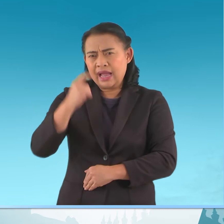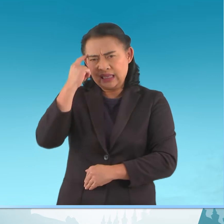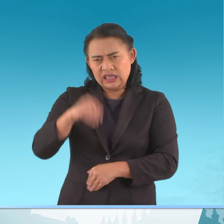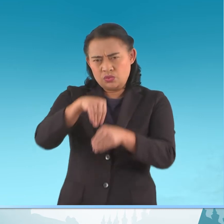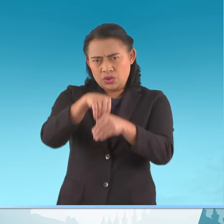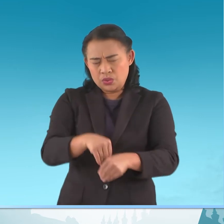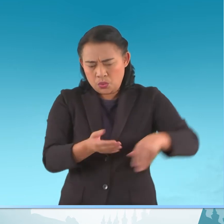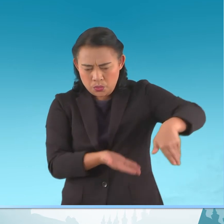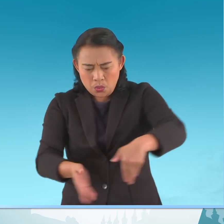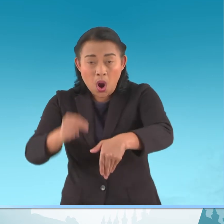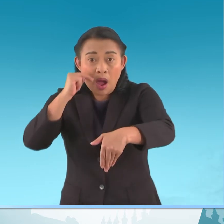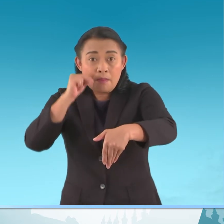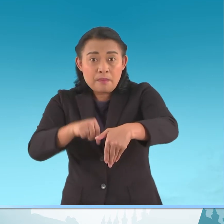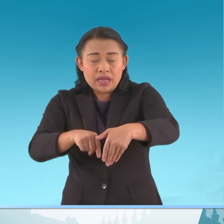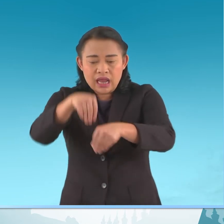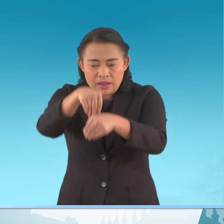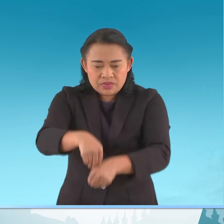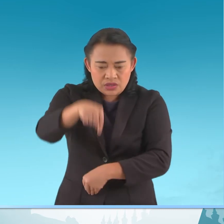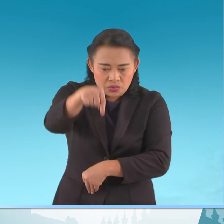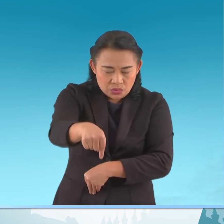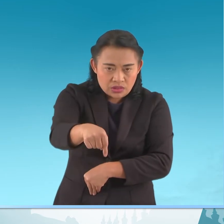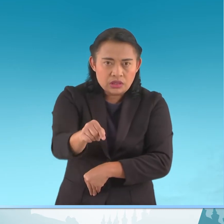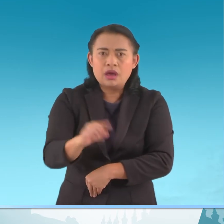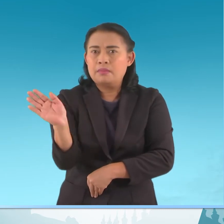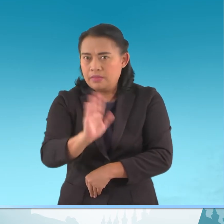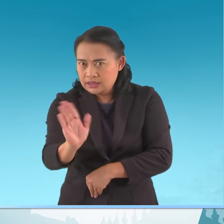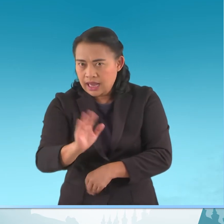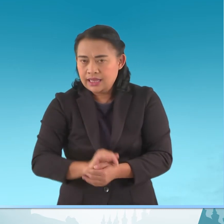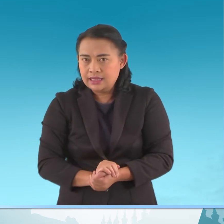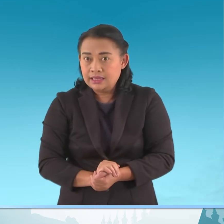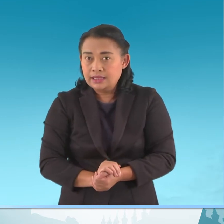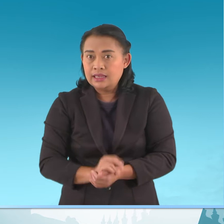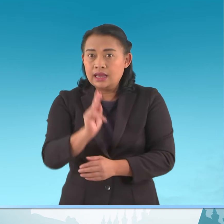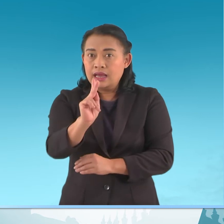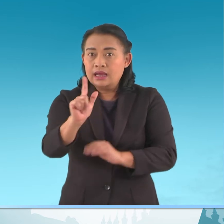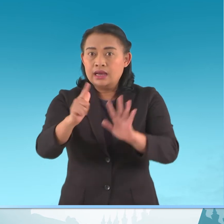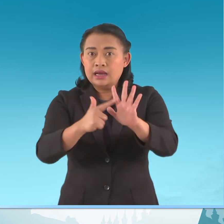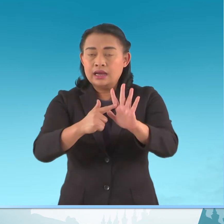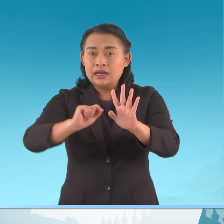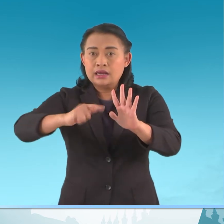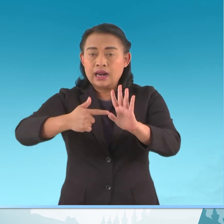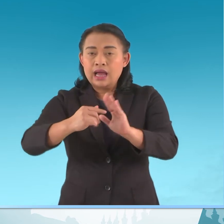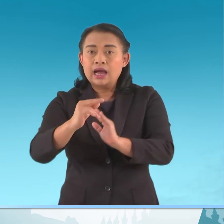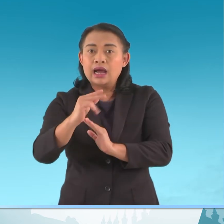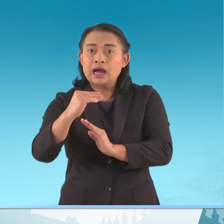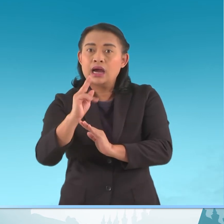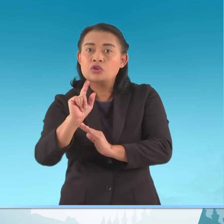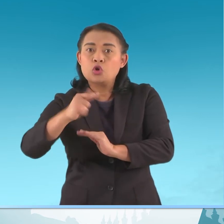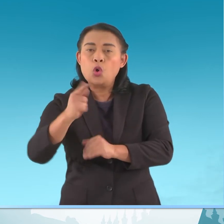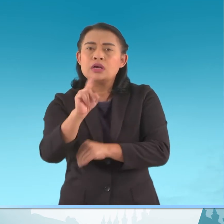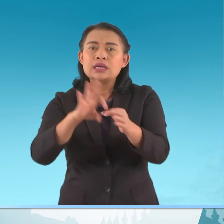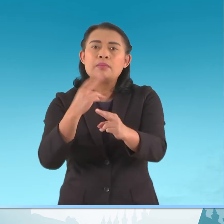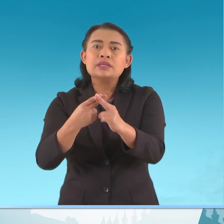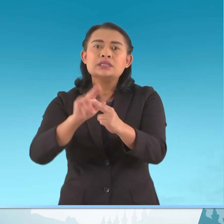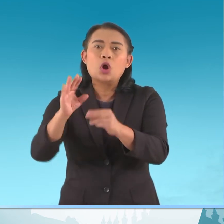เนี่ยหลายคนเข้าใจว่าเพราะอยู่แม่น้ำโขงเป็นกลางโขงและเพี้ยนมาหรือเปล่าจริงๆไม่ใช่กลางของเป็นชื่อต้นไม้นะฮะ